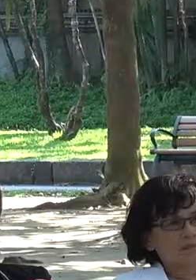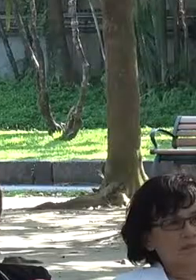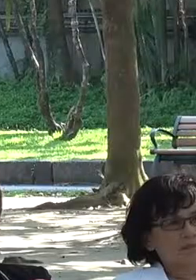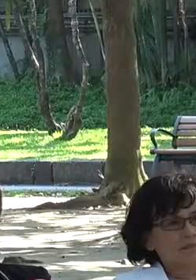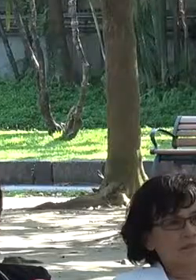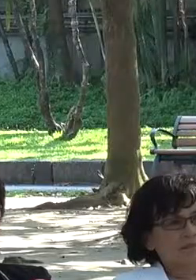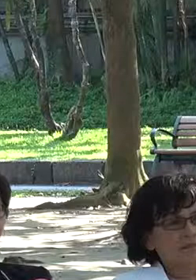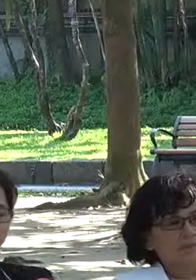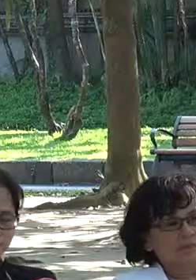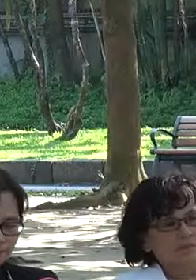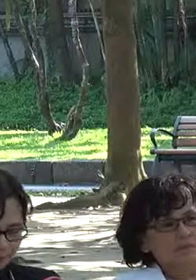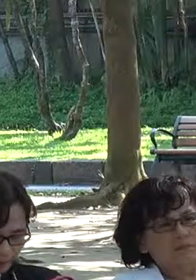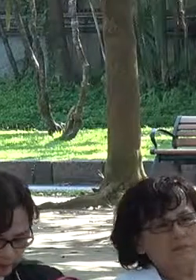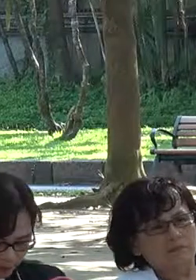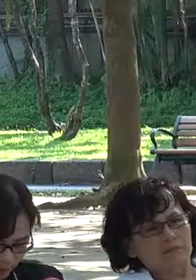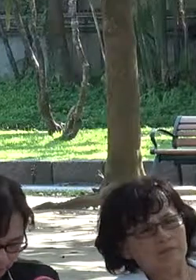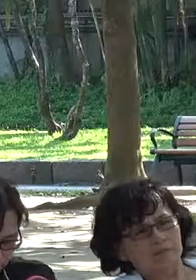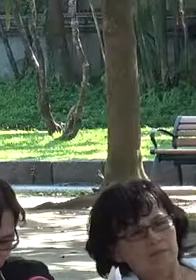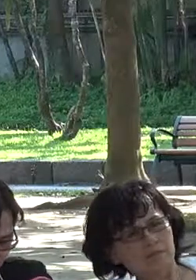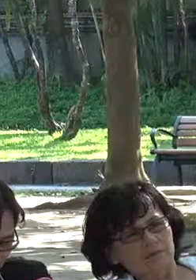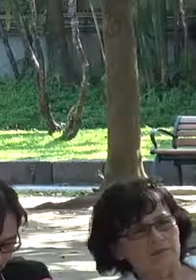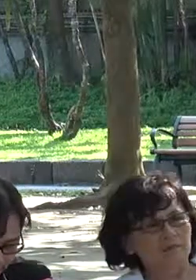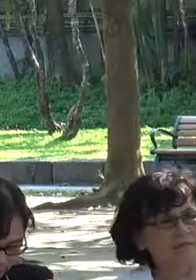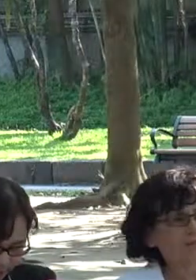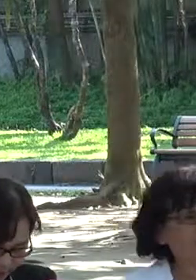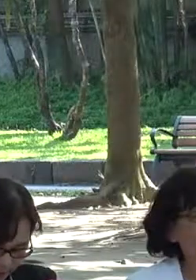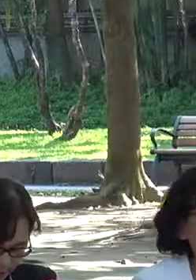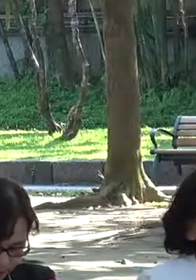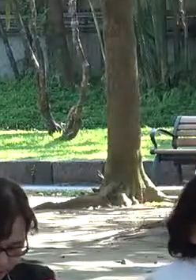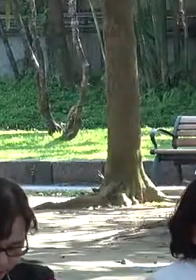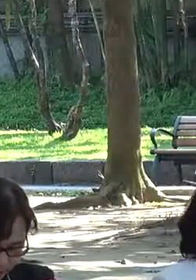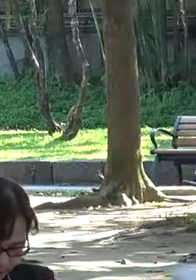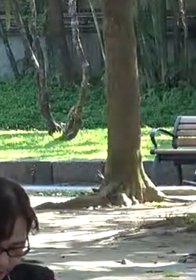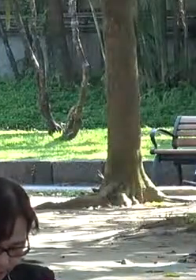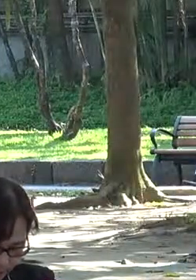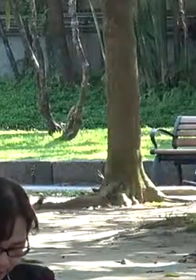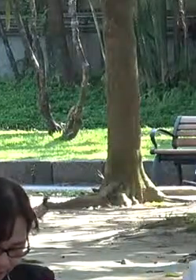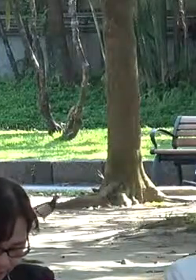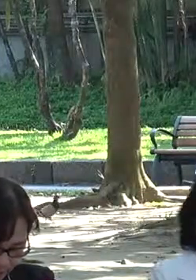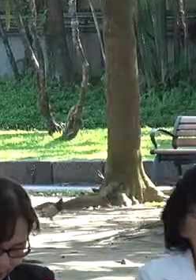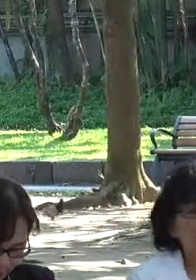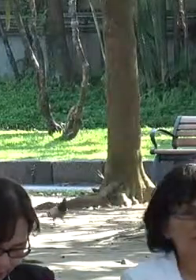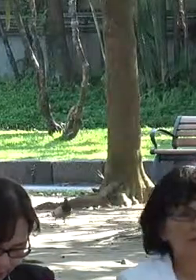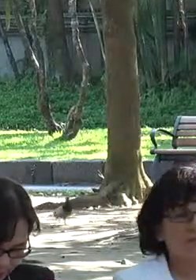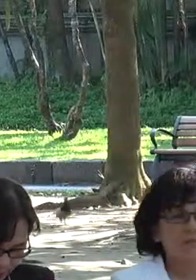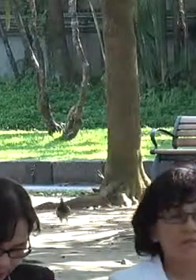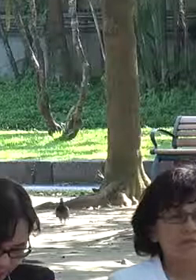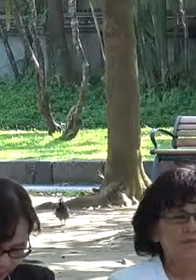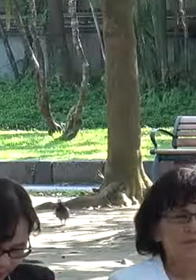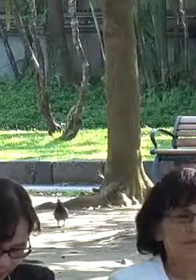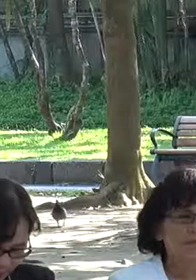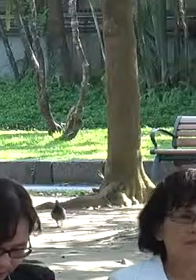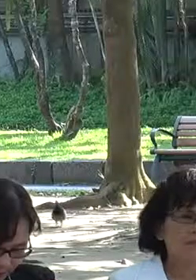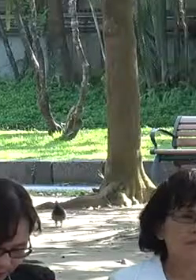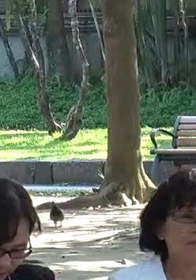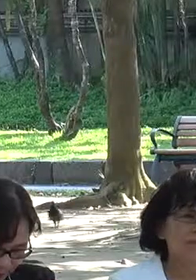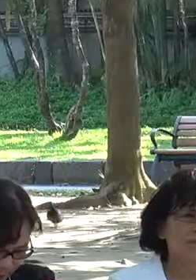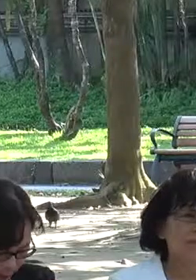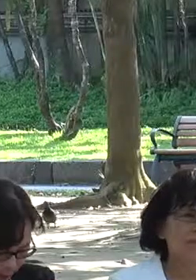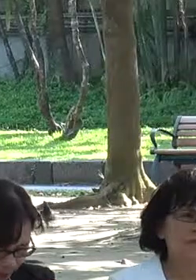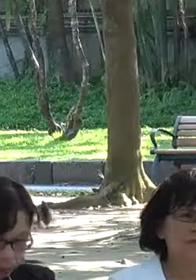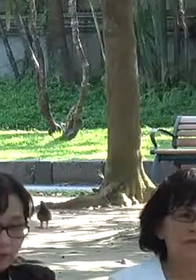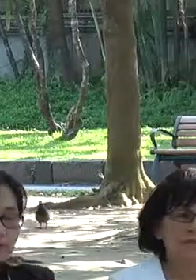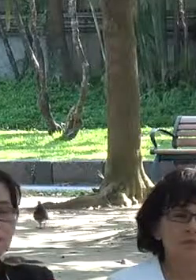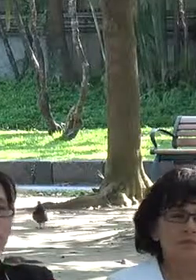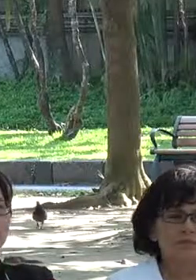传扬上帝国的福音，引带最侪人来亲近咱的主。伫主的听，